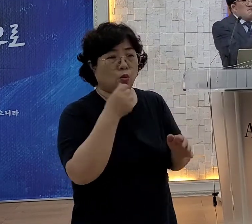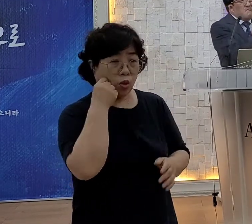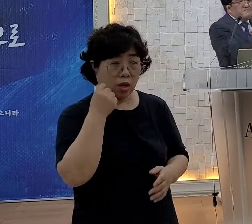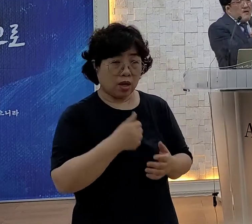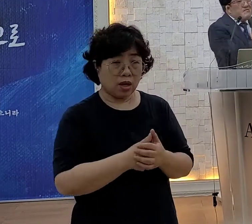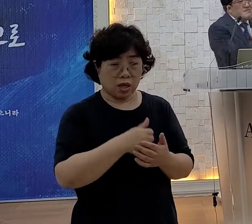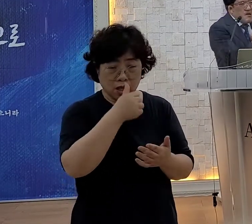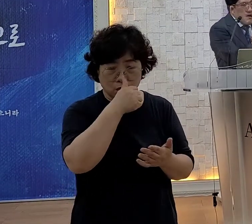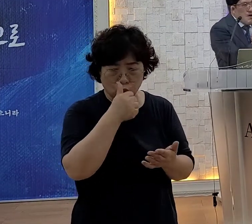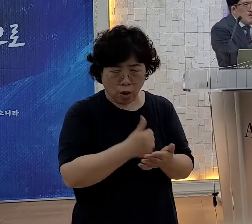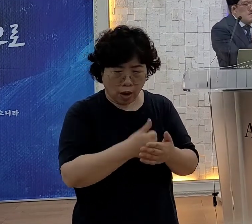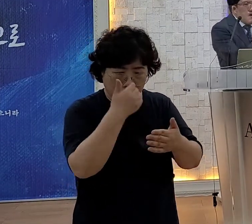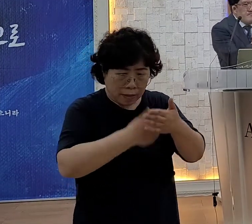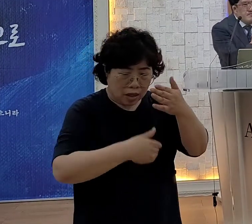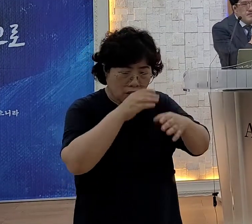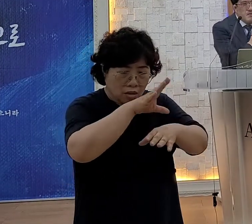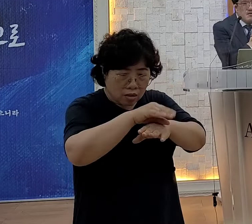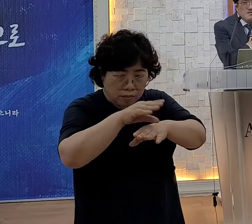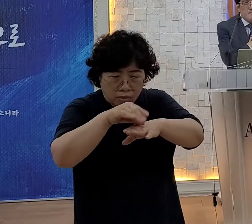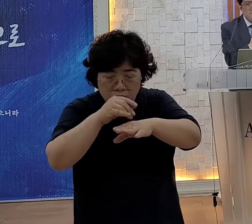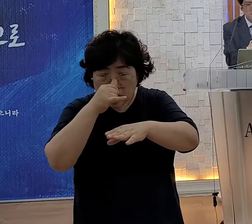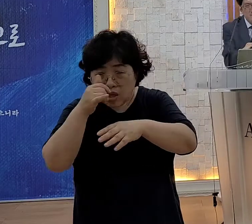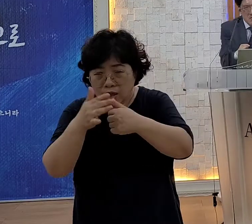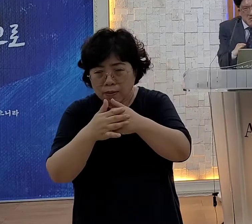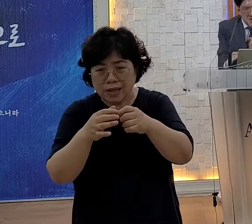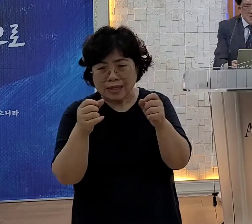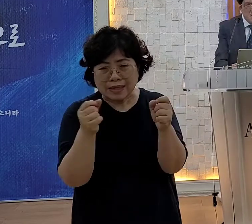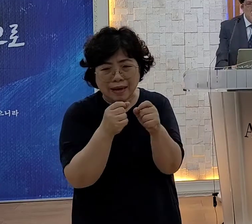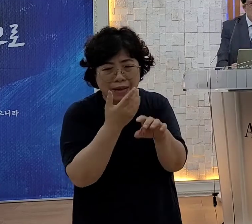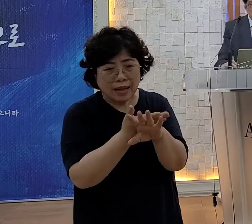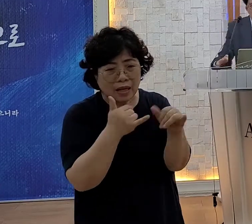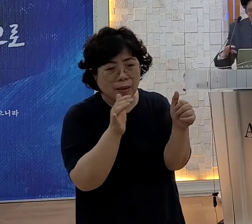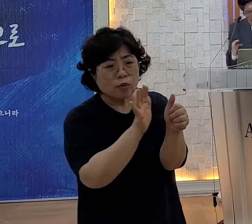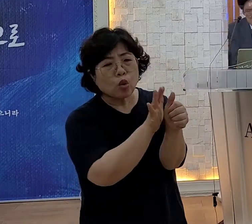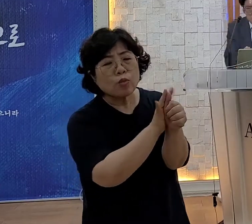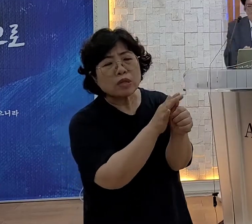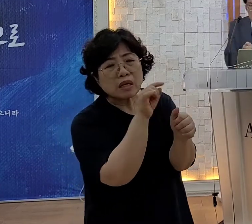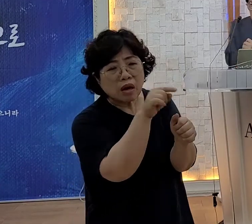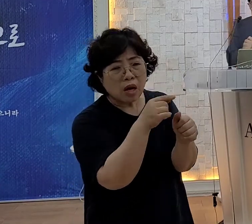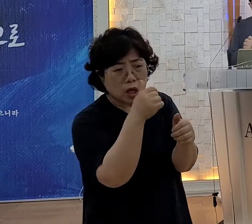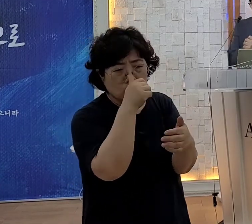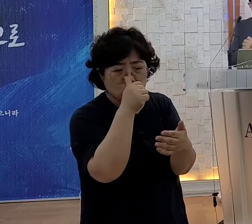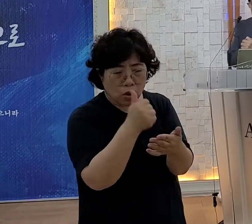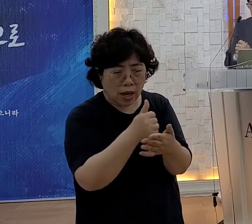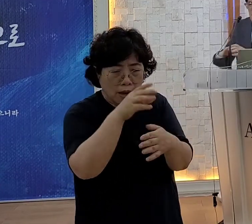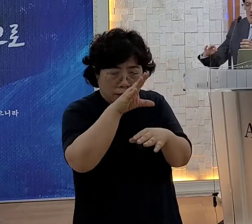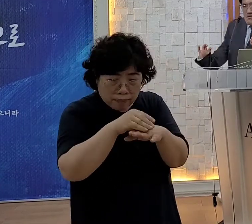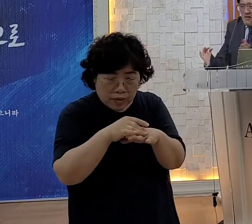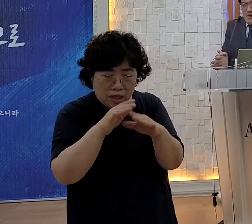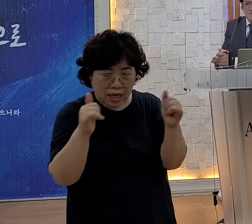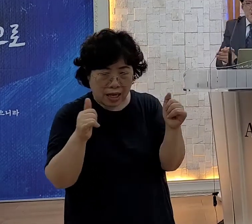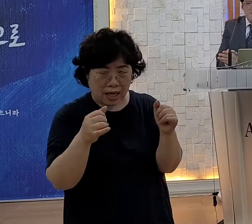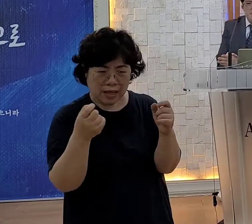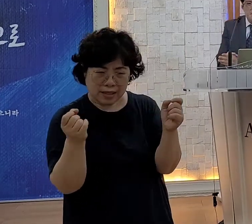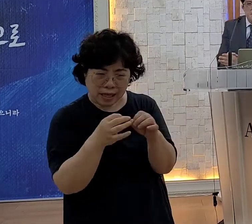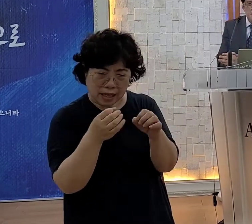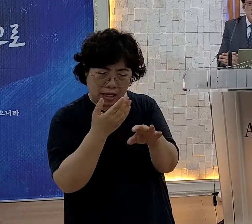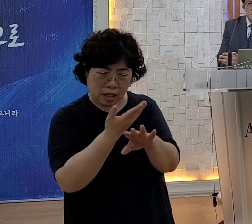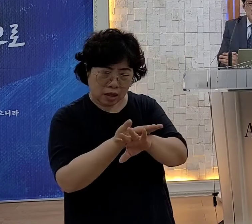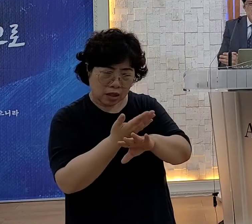이 죄로 빠진 자가 잠시 남을 돕는 선행, 죄로 빠진 자가 잠시 누군가를 사랑하는